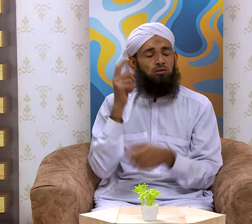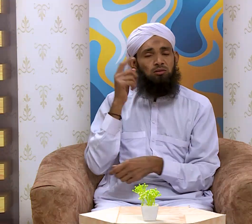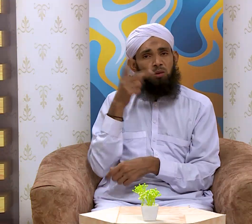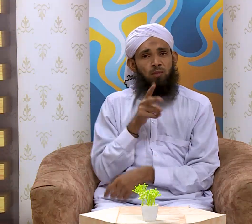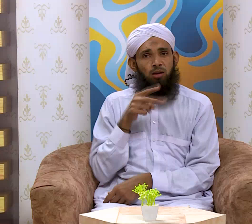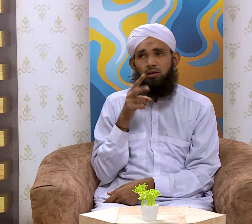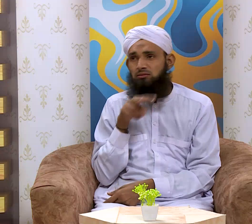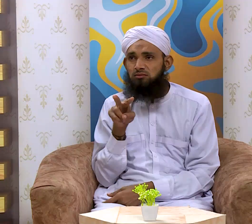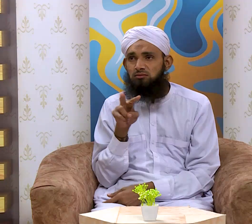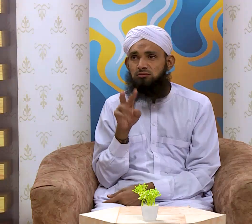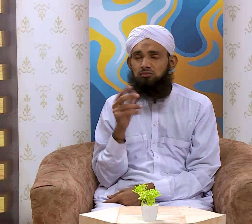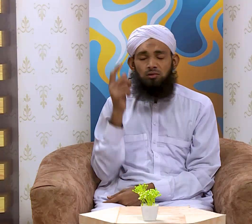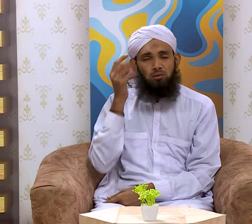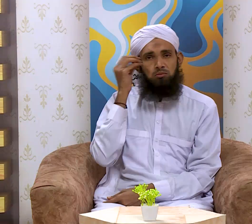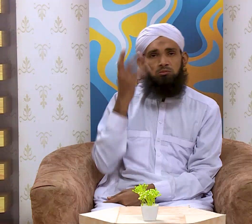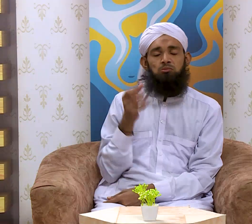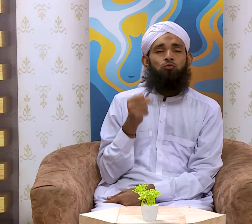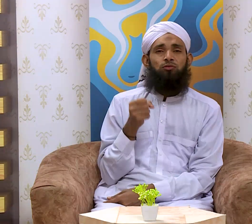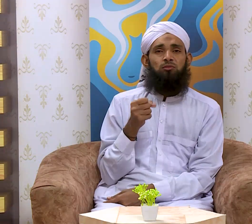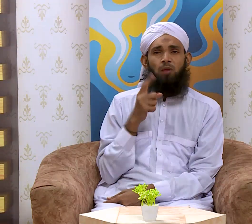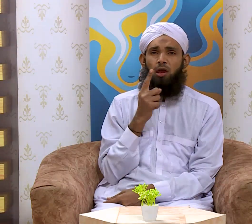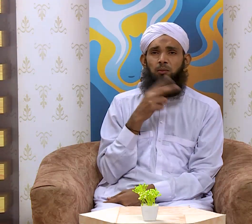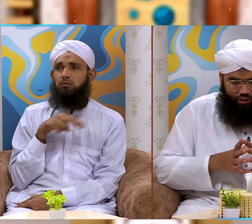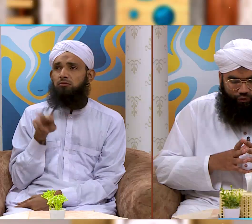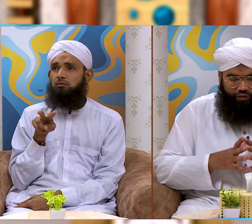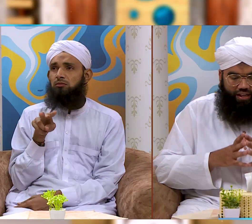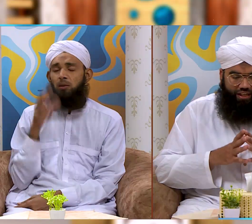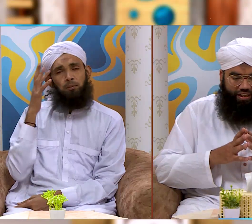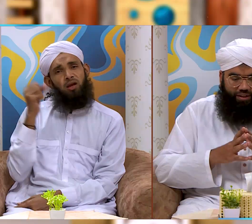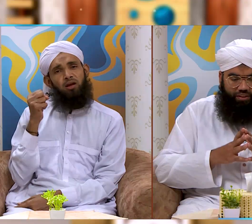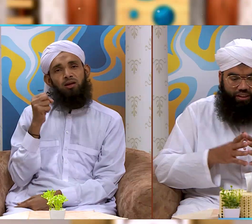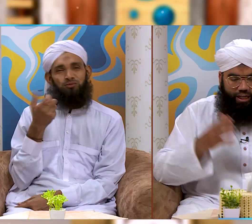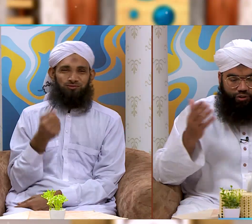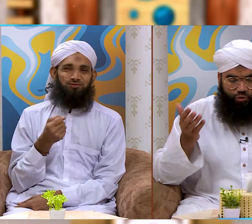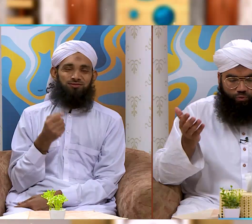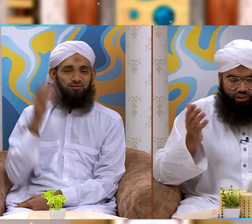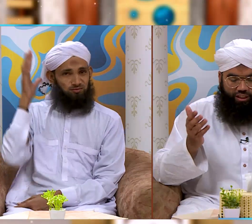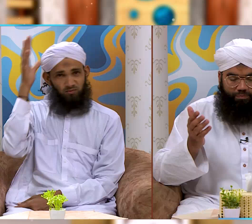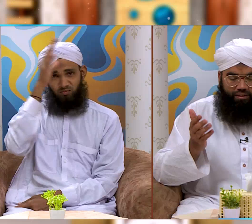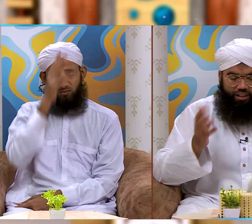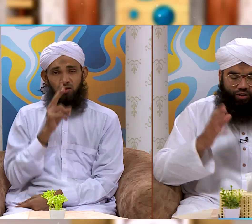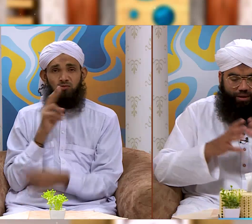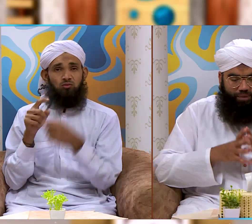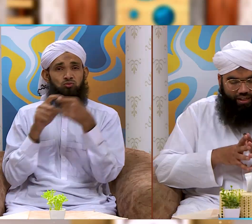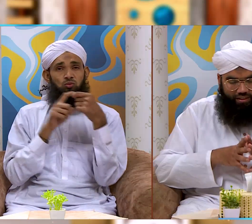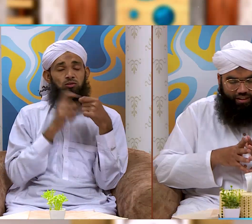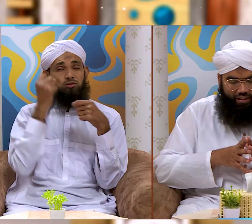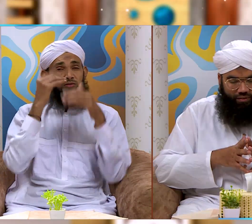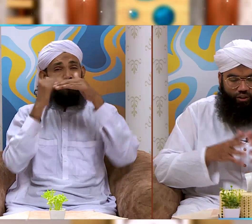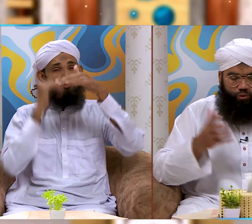ایک بار دیکھنے پر کیسے یاد رہ سکتی ہیں؟ کفار نے کہا کہ عرش و کرسی کی باتیں جو آپ بیان کر رہے ہیں ان